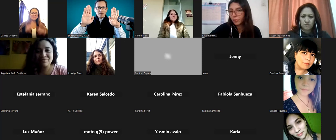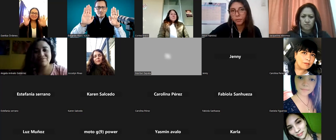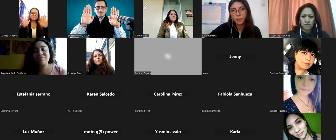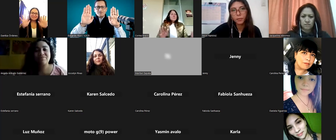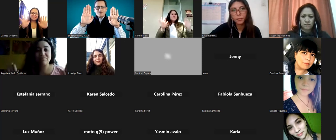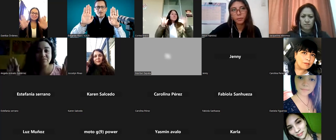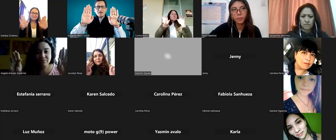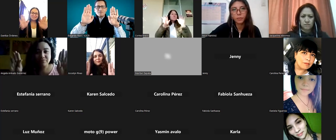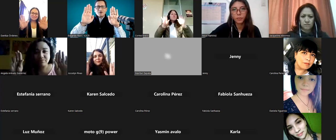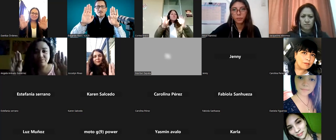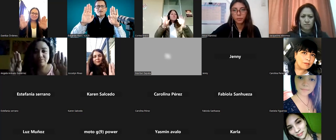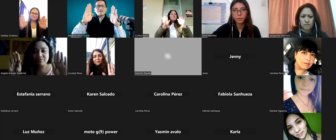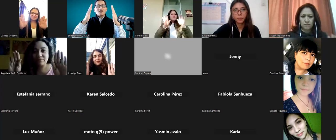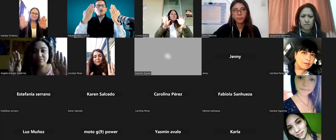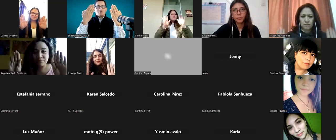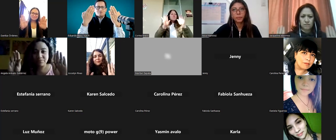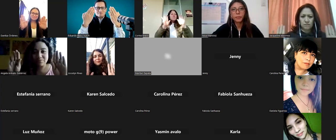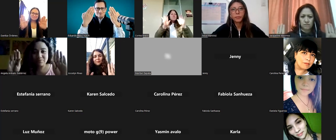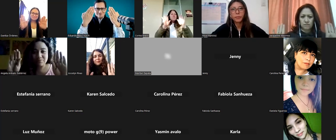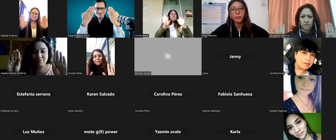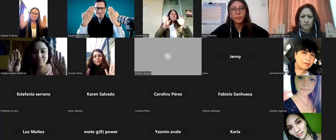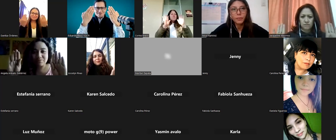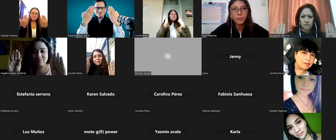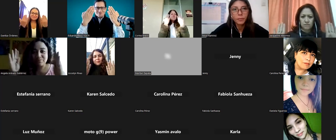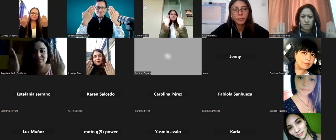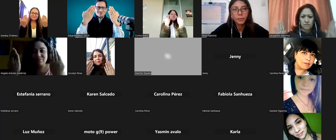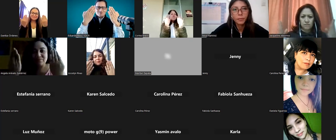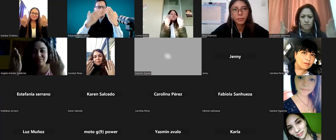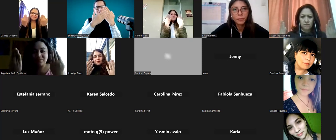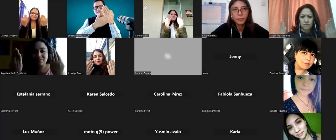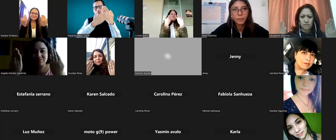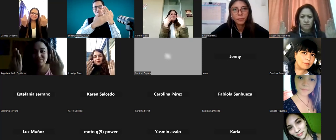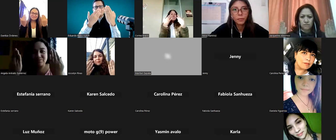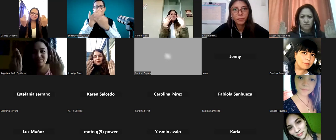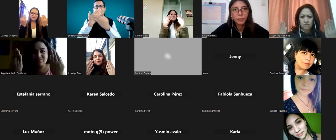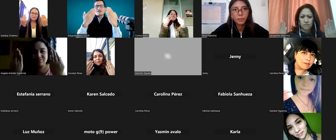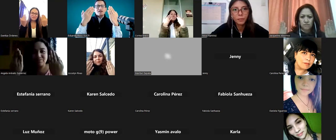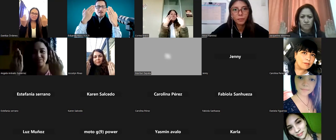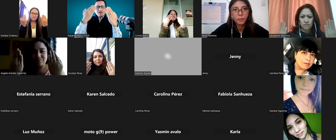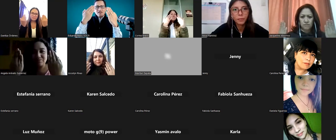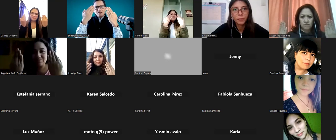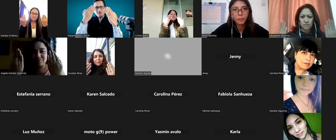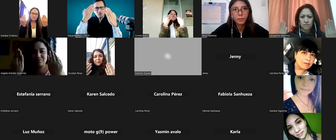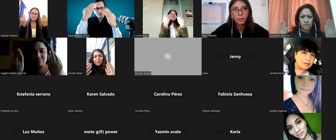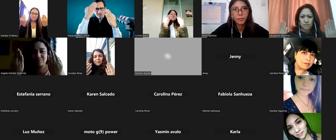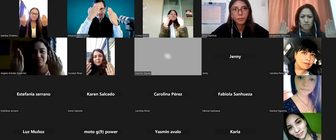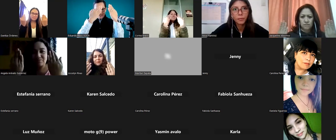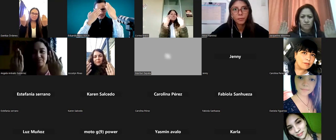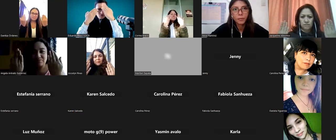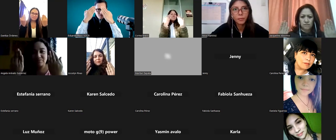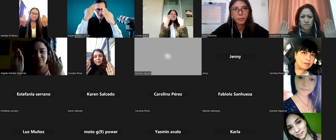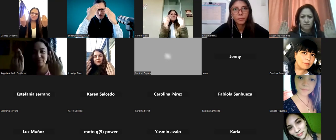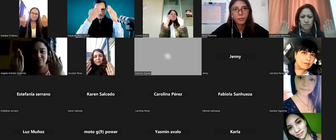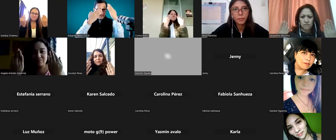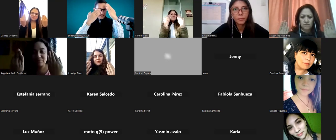vamos a colocar así, pero ahora al otro lado. Eso. Mostrando esta partecita. Y vamos a hacer